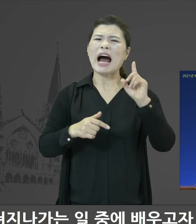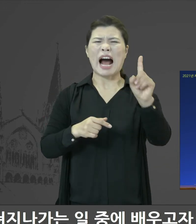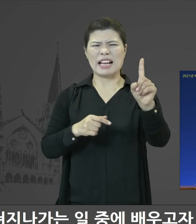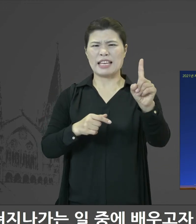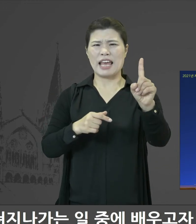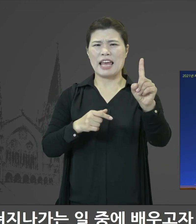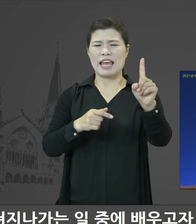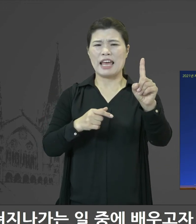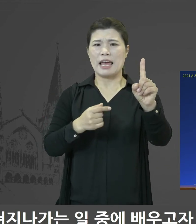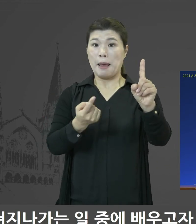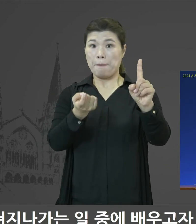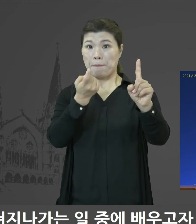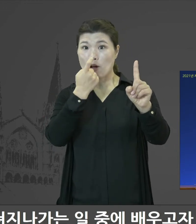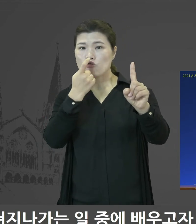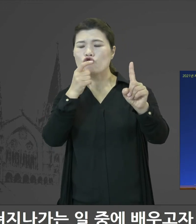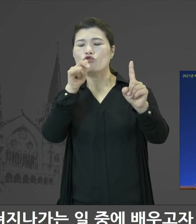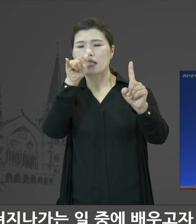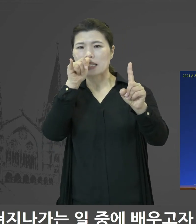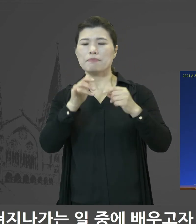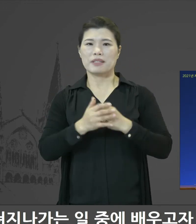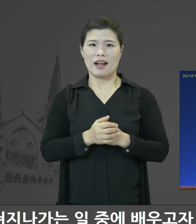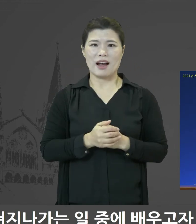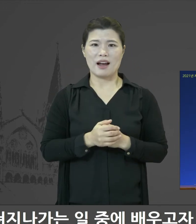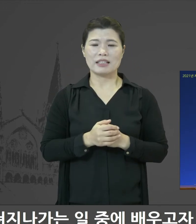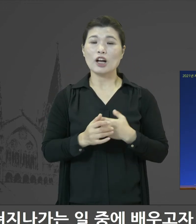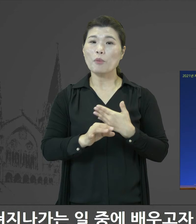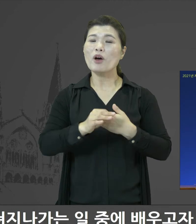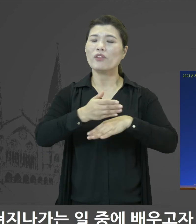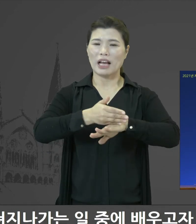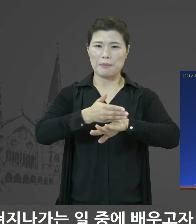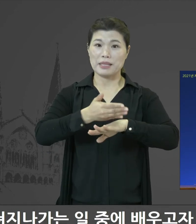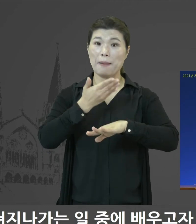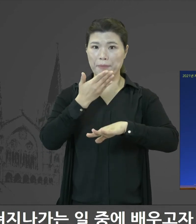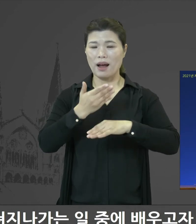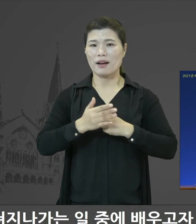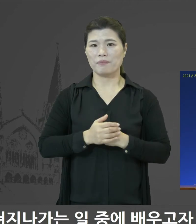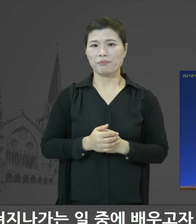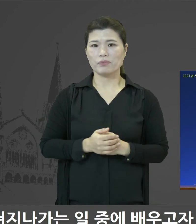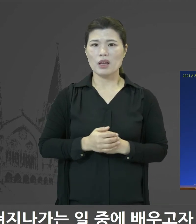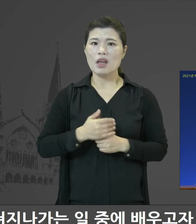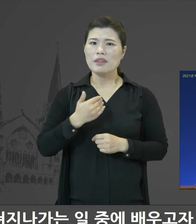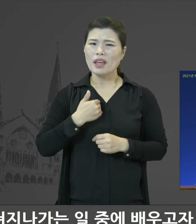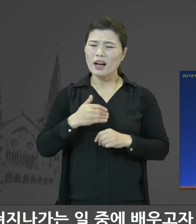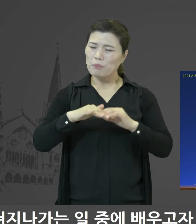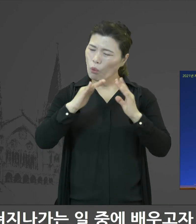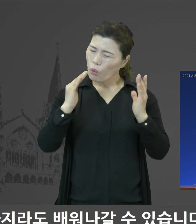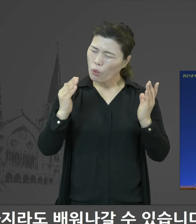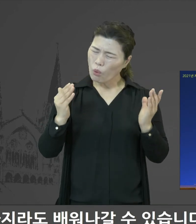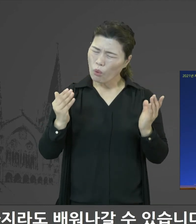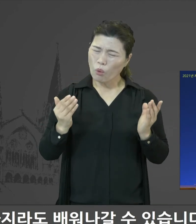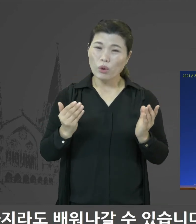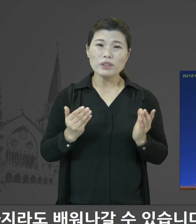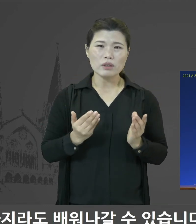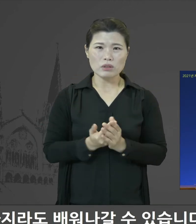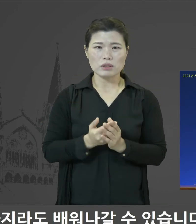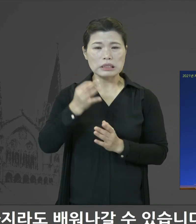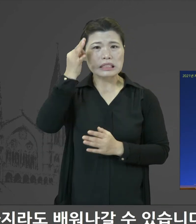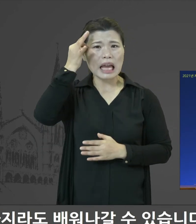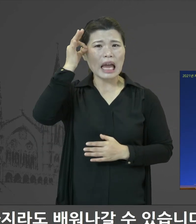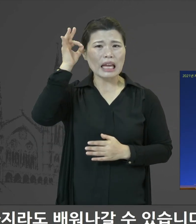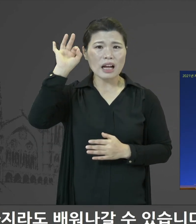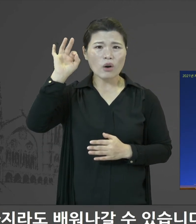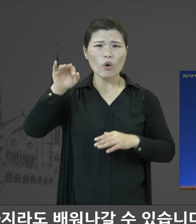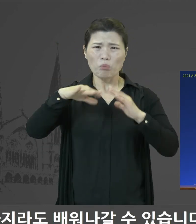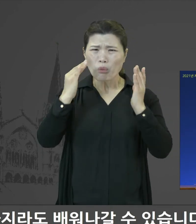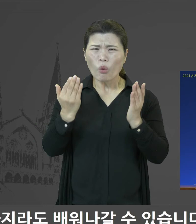그렇다면 감사할 수 있지 않겠습니까? 비록 내가 모든 것을 다 깨닫고 자초지종을 처음부터 끝까지